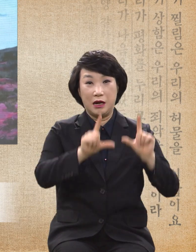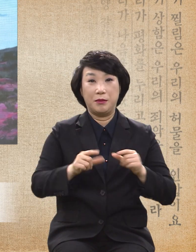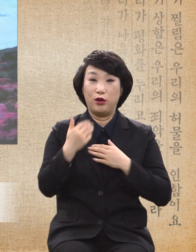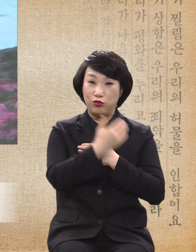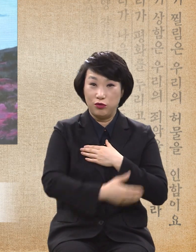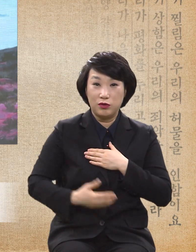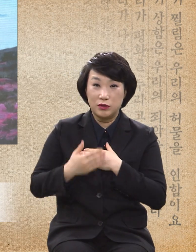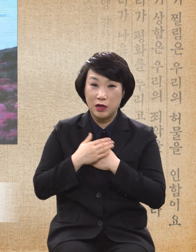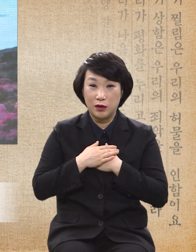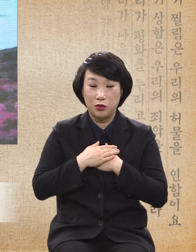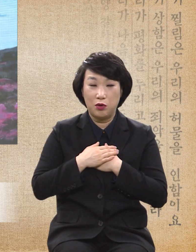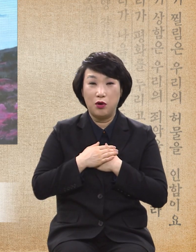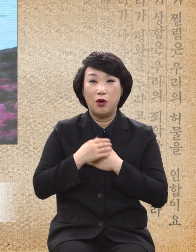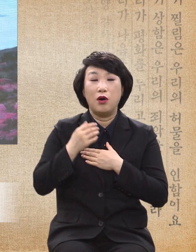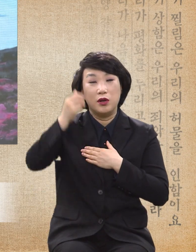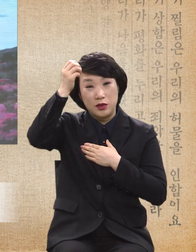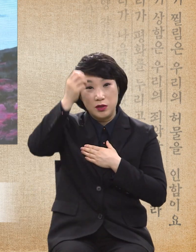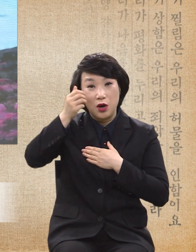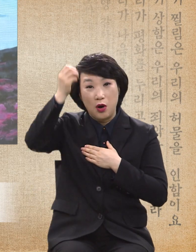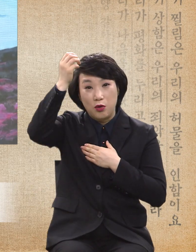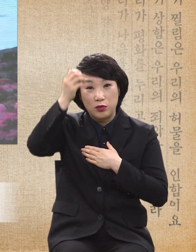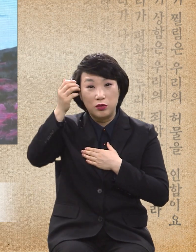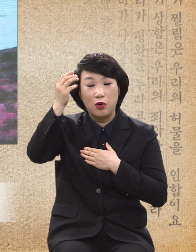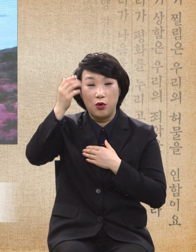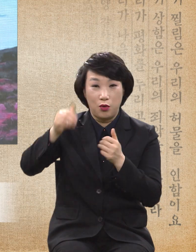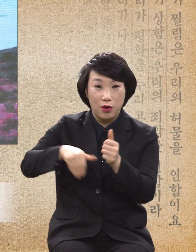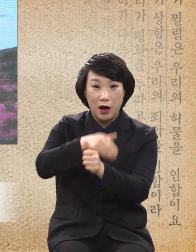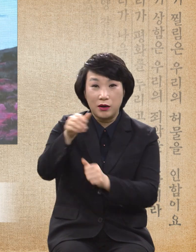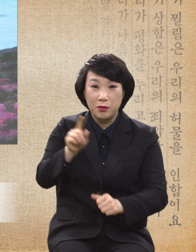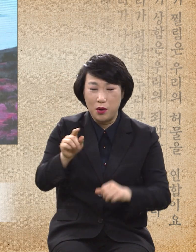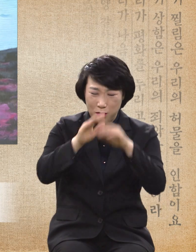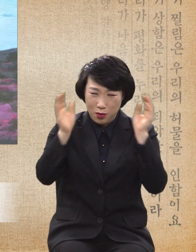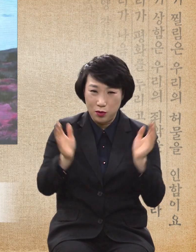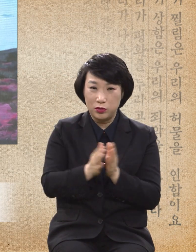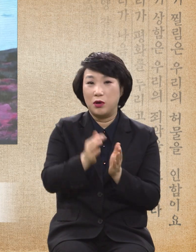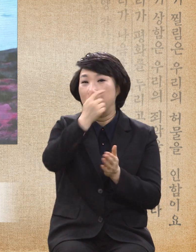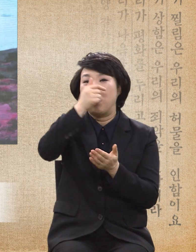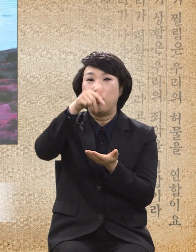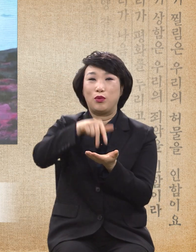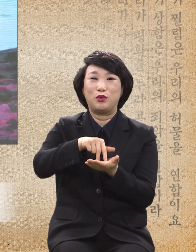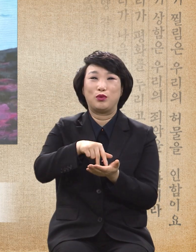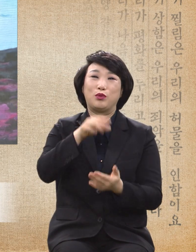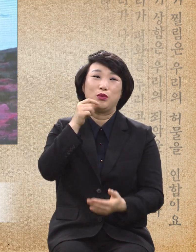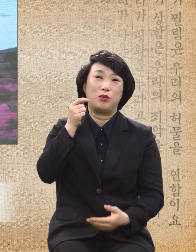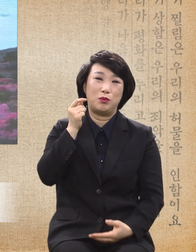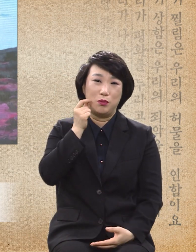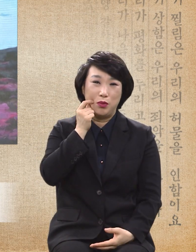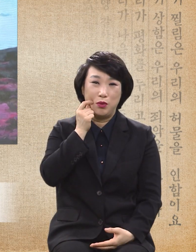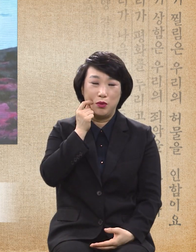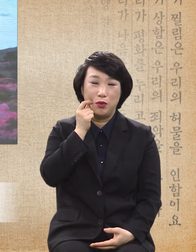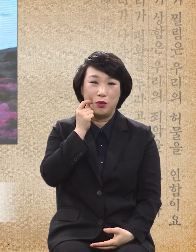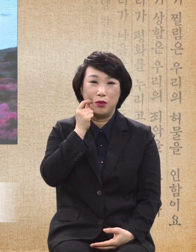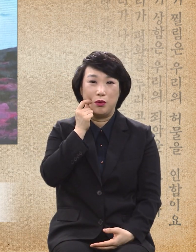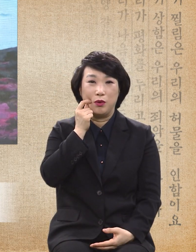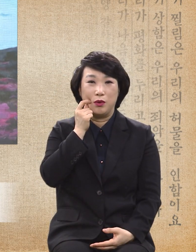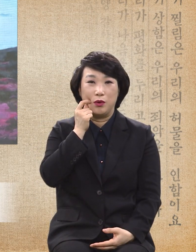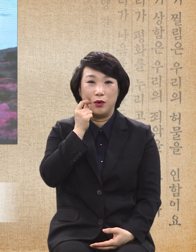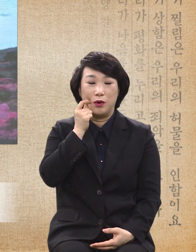육체도 영혼도 어떤 환경도 보장할 능력은 전혀